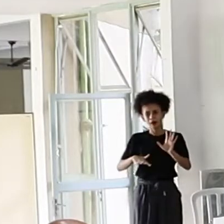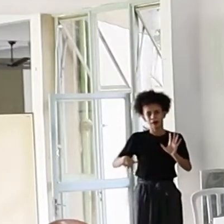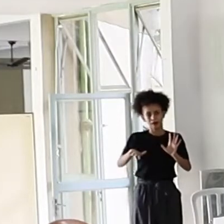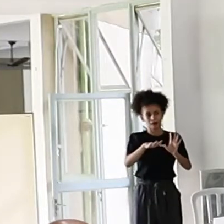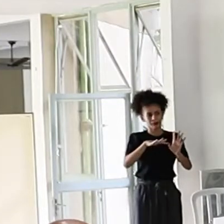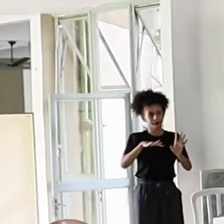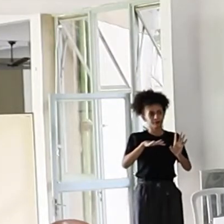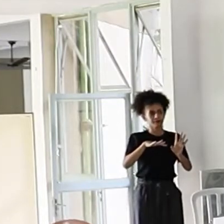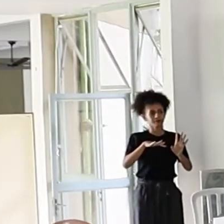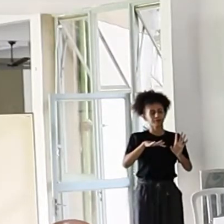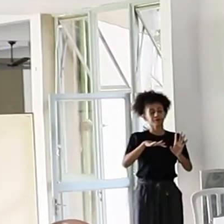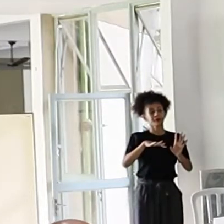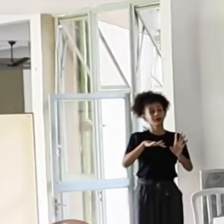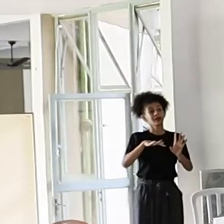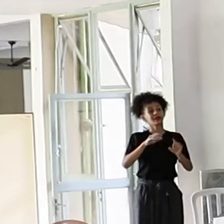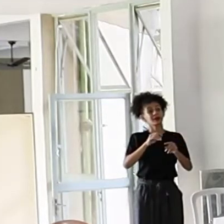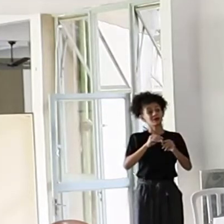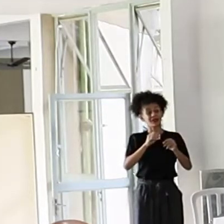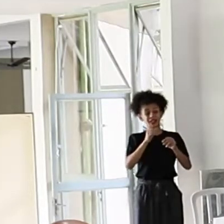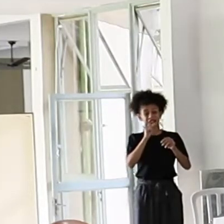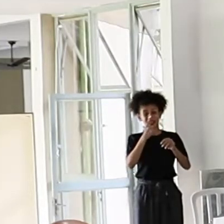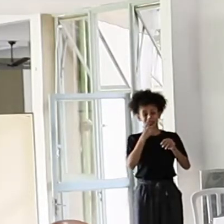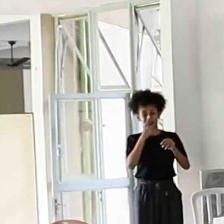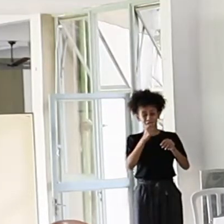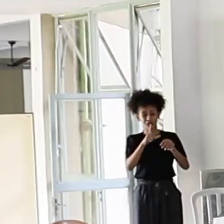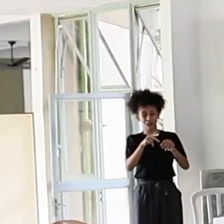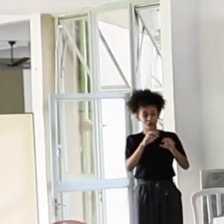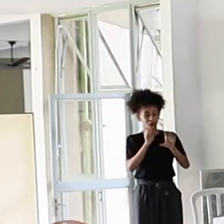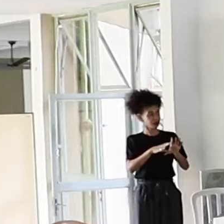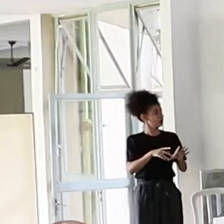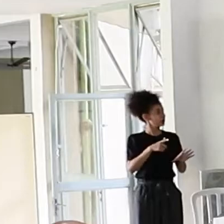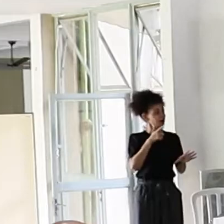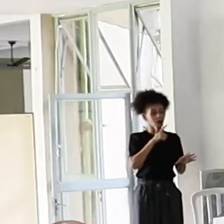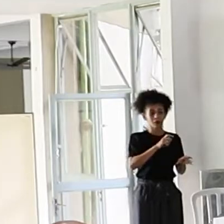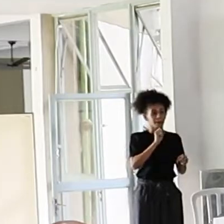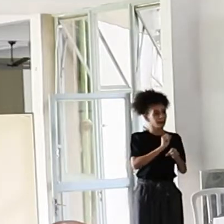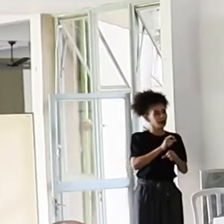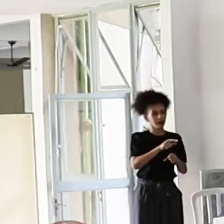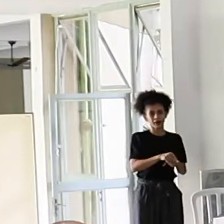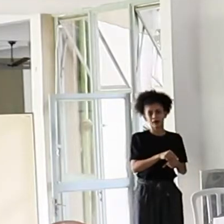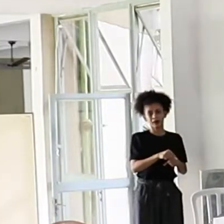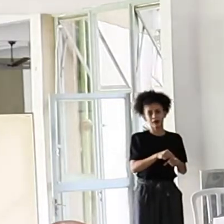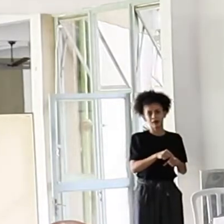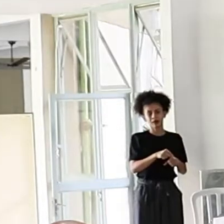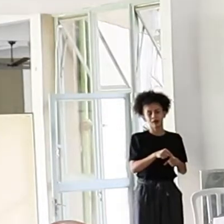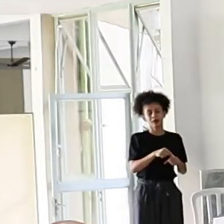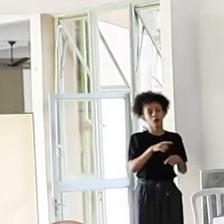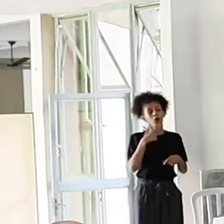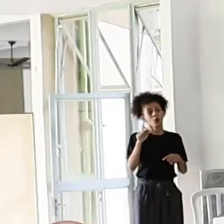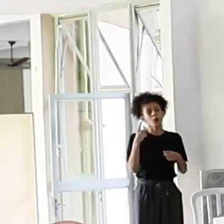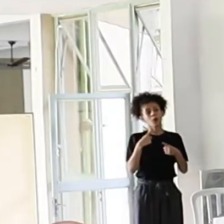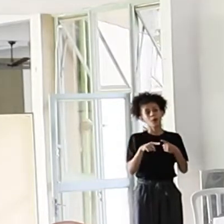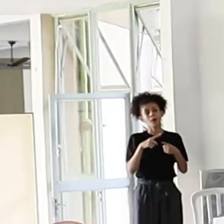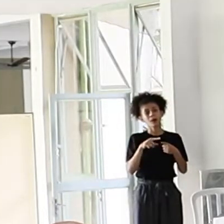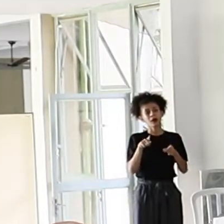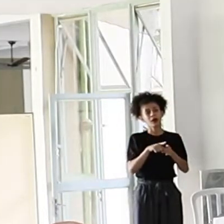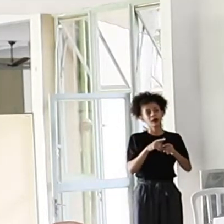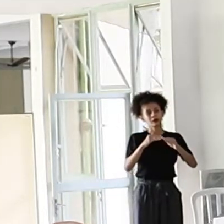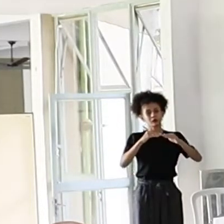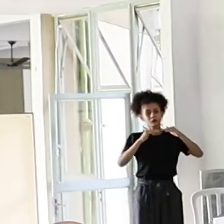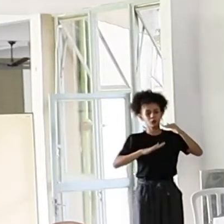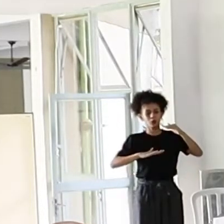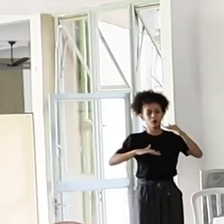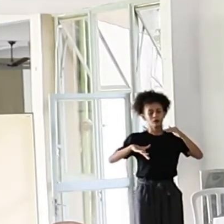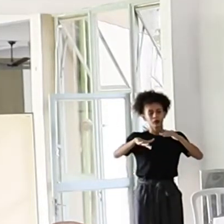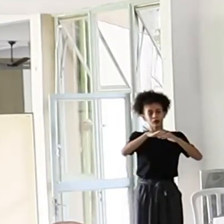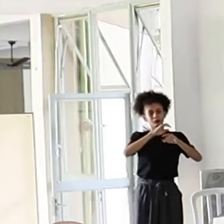sua natureza o descaso com o lixo a gente não consegue sanar essa dor outro descaso importante é com